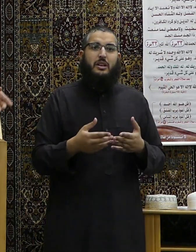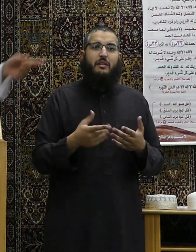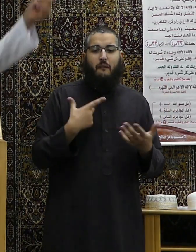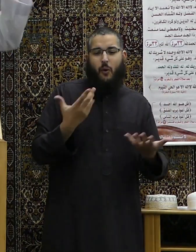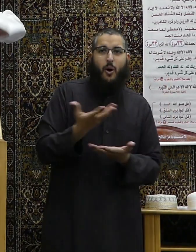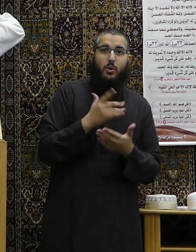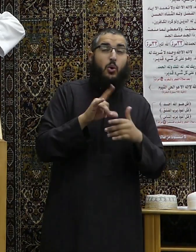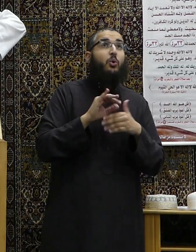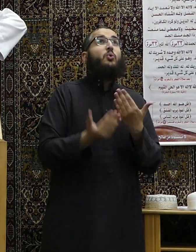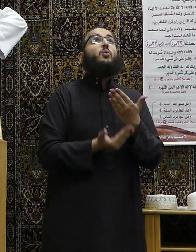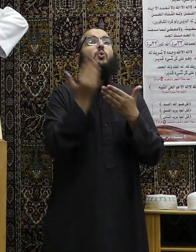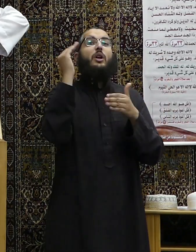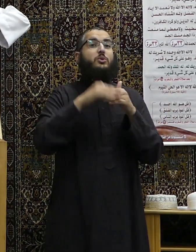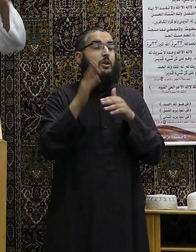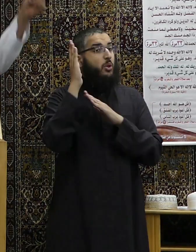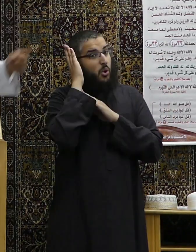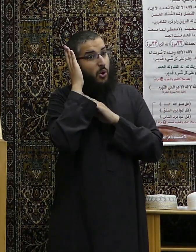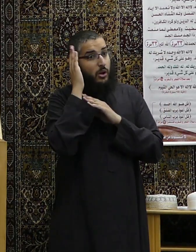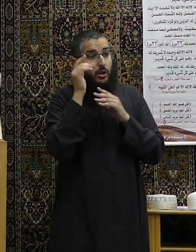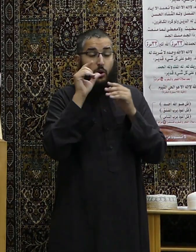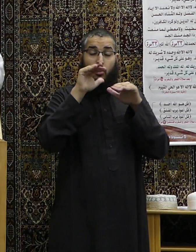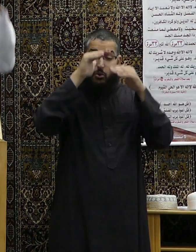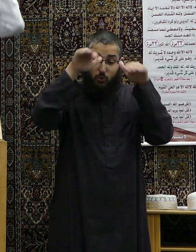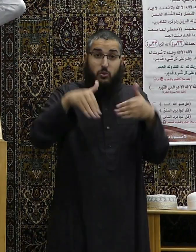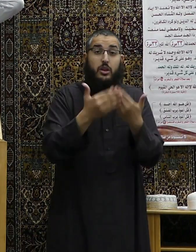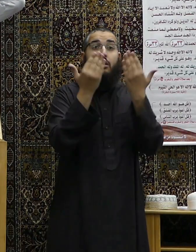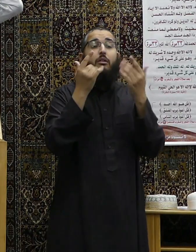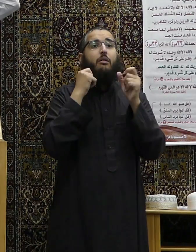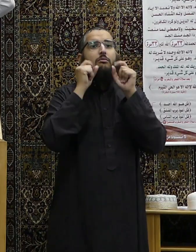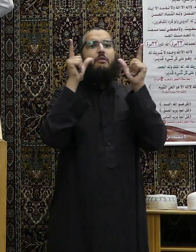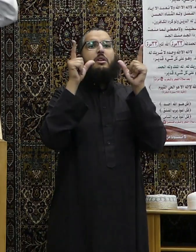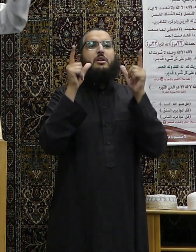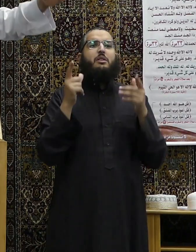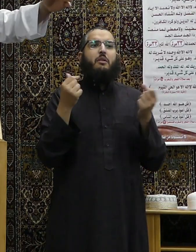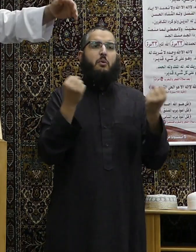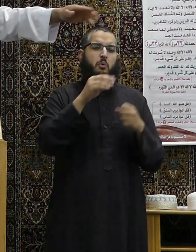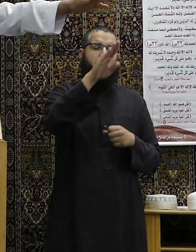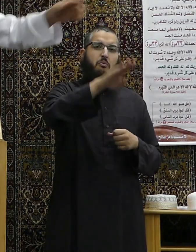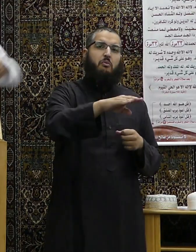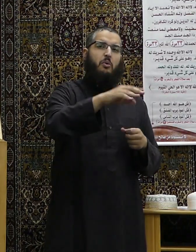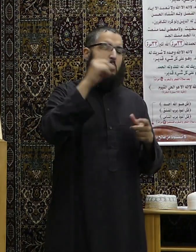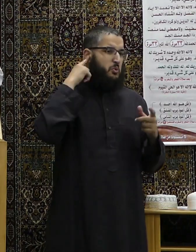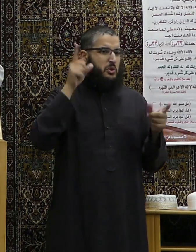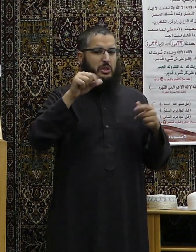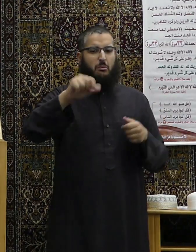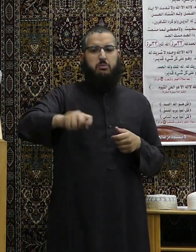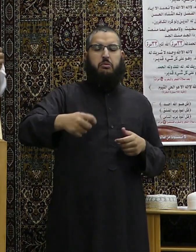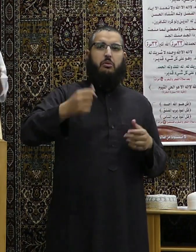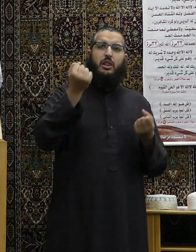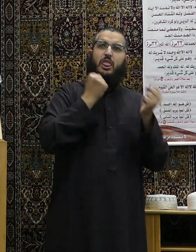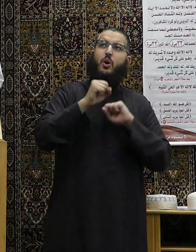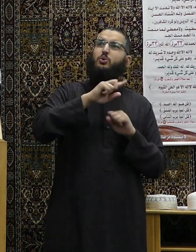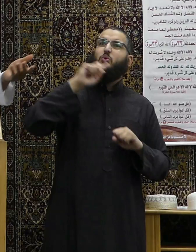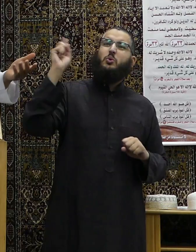petite ambiance. Il dort toute la journée et il est réveillé toute la nuit. Voiture garée devant l'immeuble, le son à fond, il dérange tout le